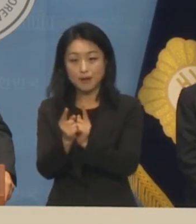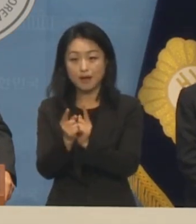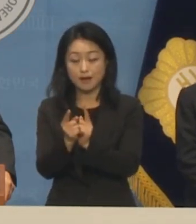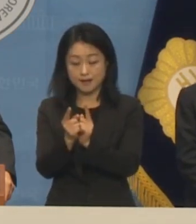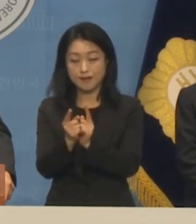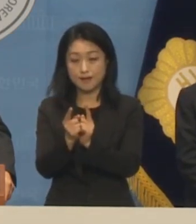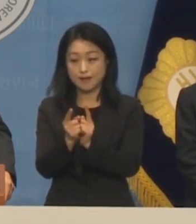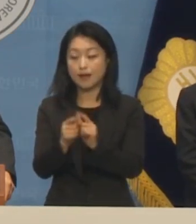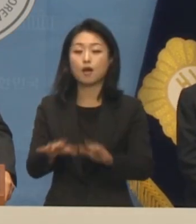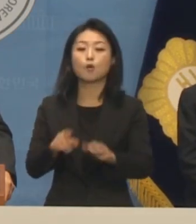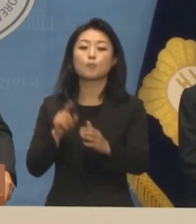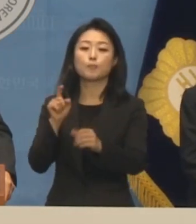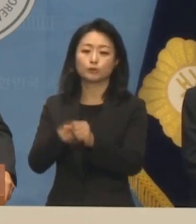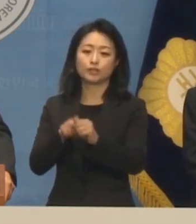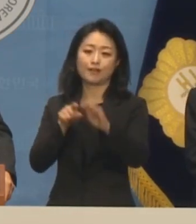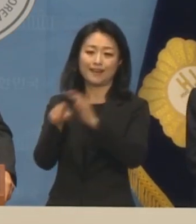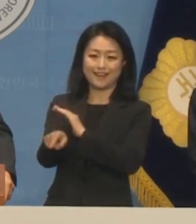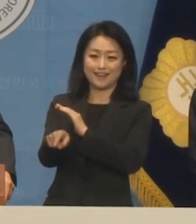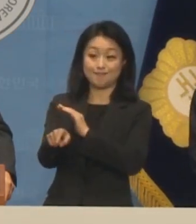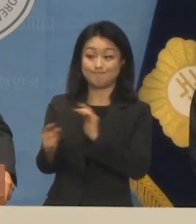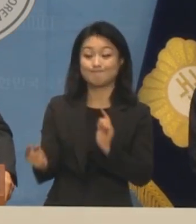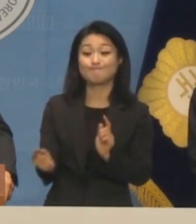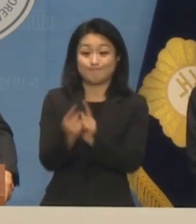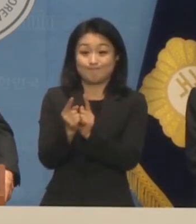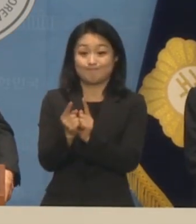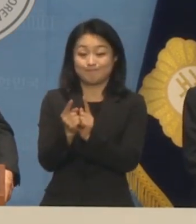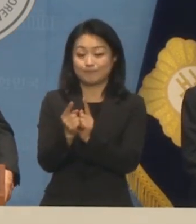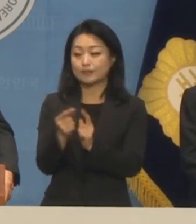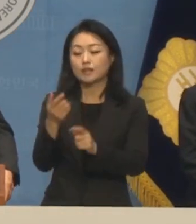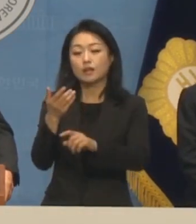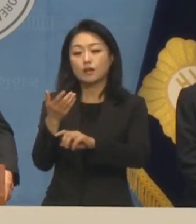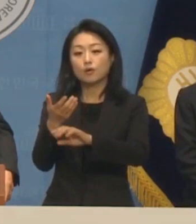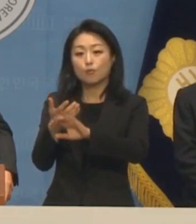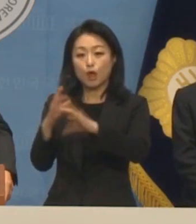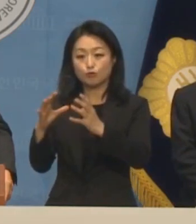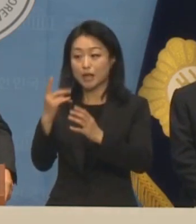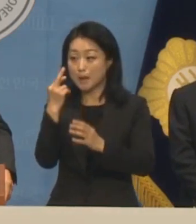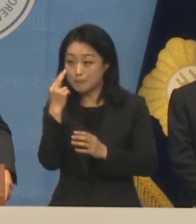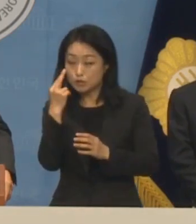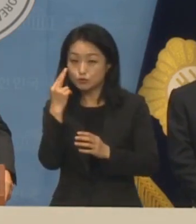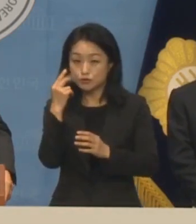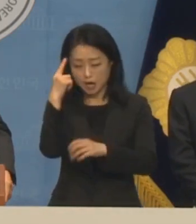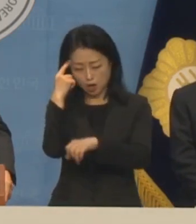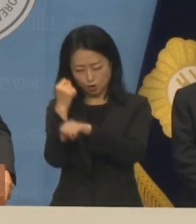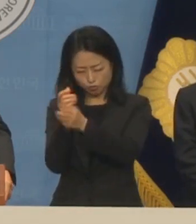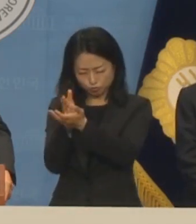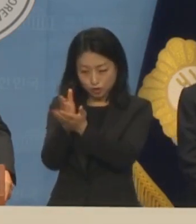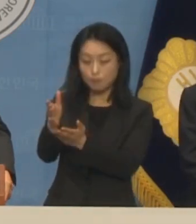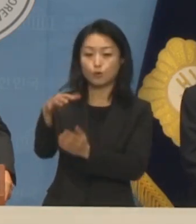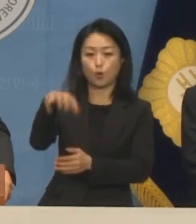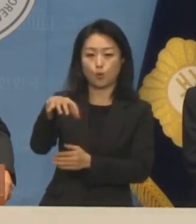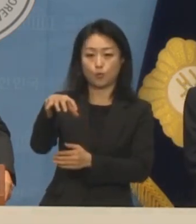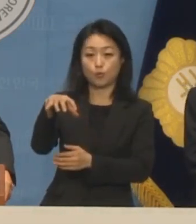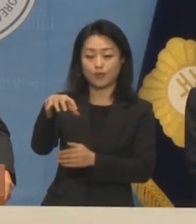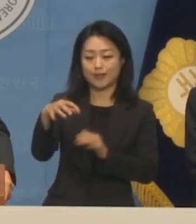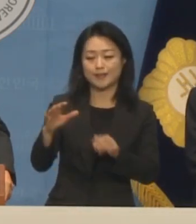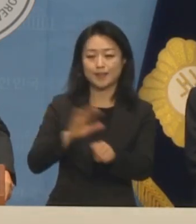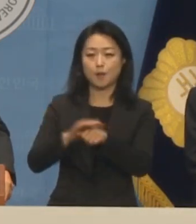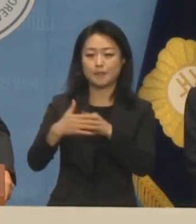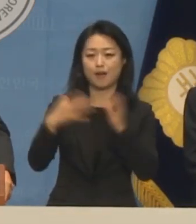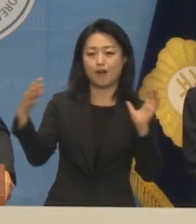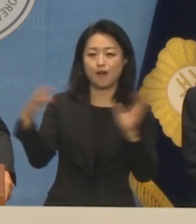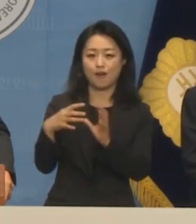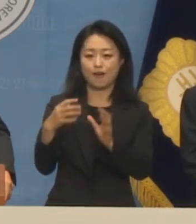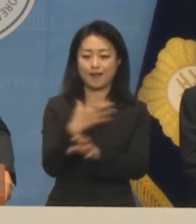한 목적으로서 연구원은 미국에 있는 각종 싱크탱크들과 협력을